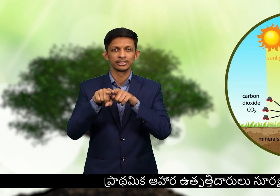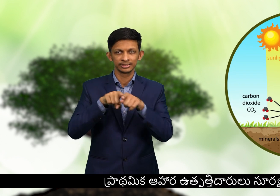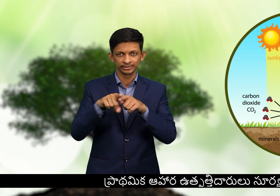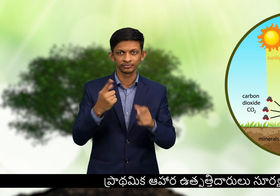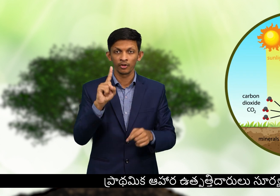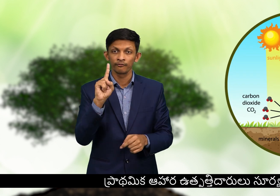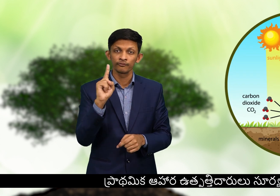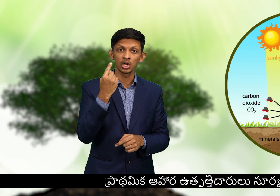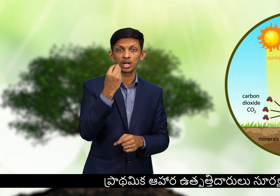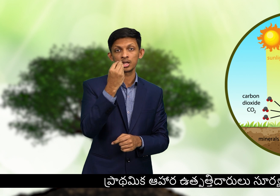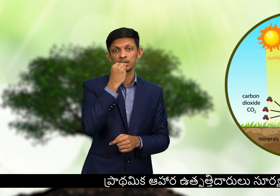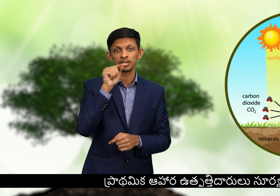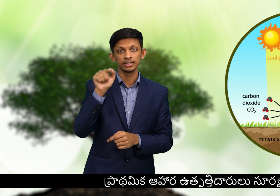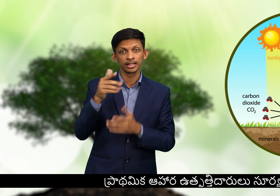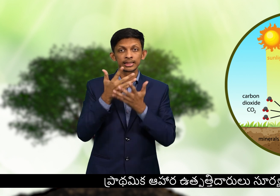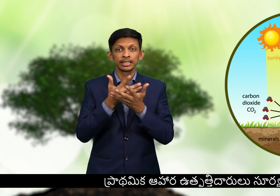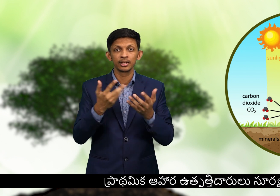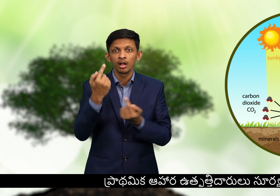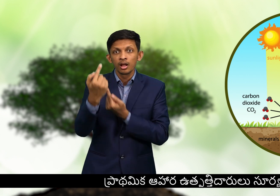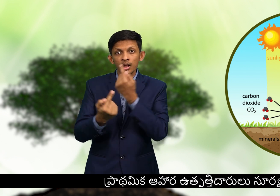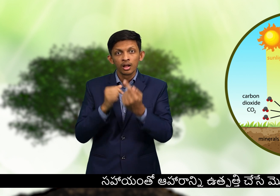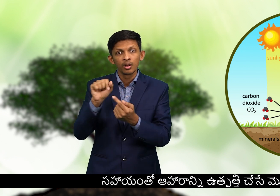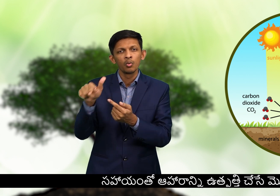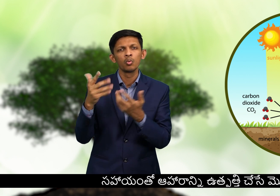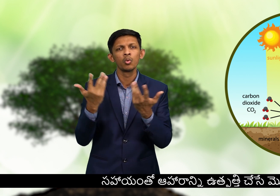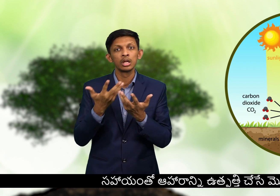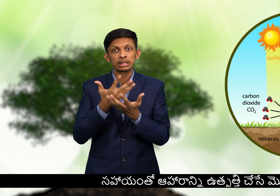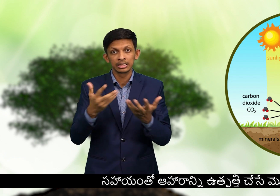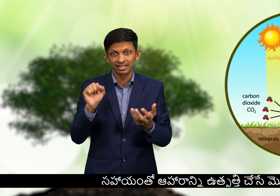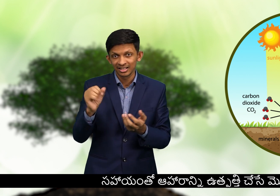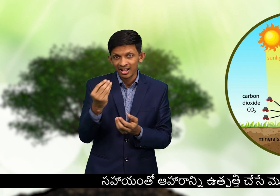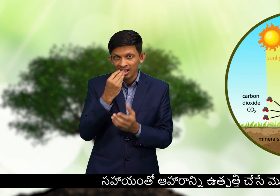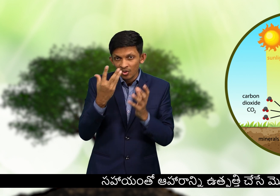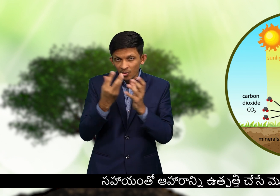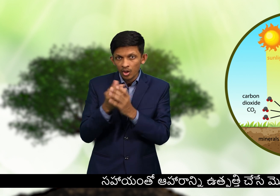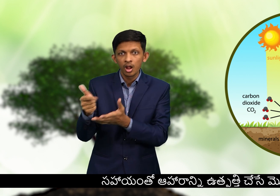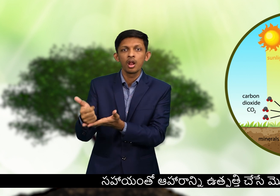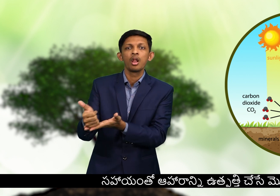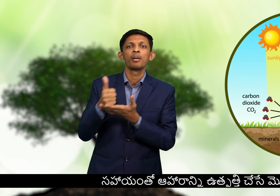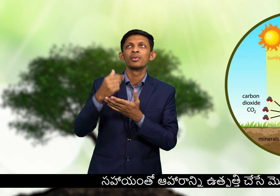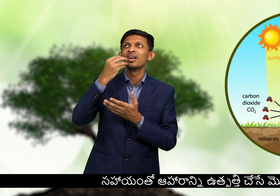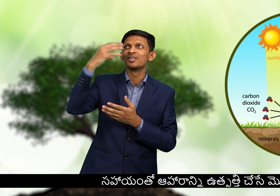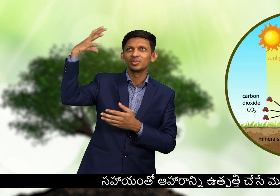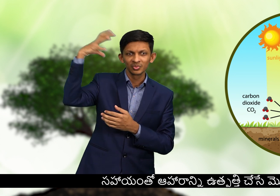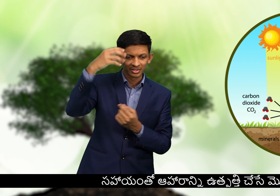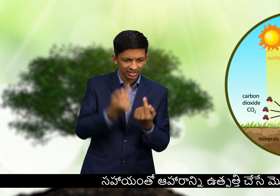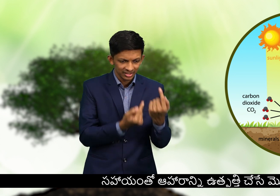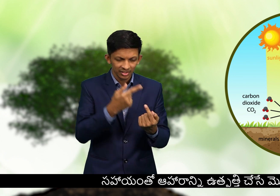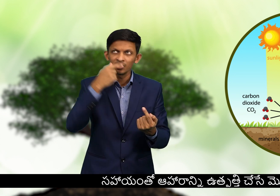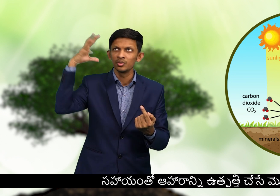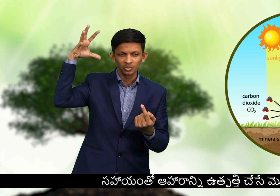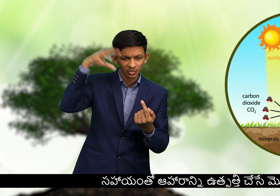ప్రాథమిక ఆహార ఉత్పత్తిదారులు సూర్యకాంతి సహాయంతో ఆహారాన్ని ఉత్పత్తి చేసే మొక్కలు,